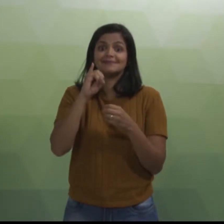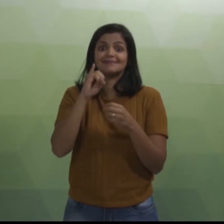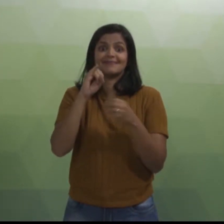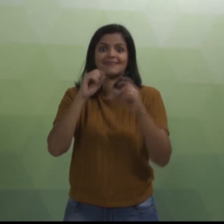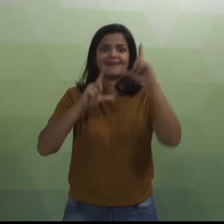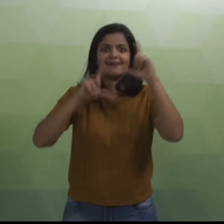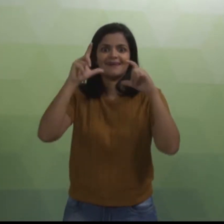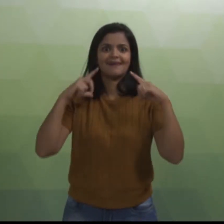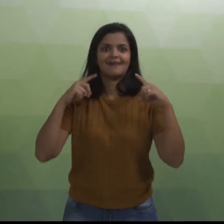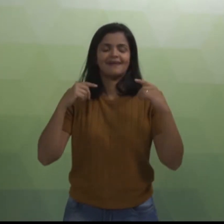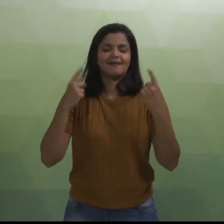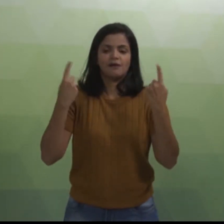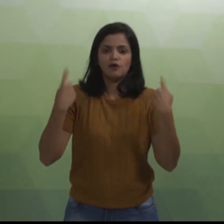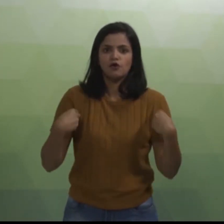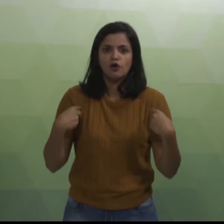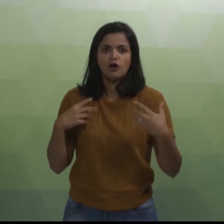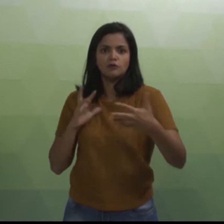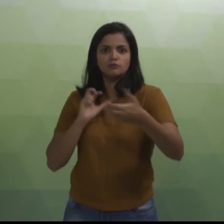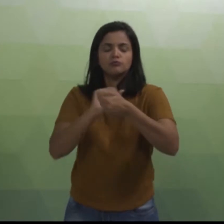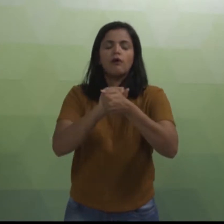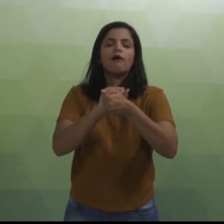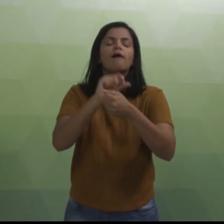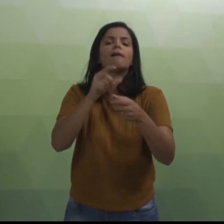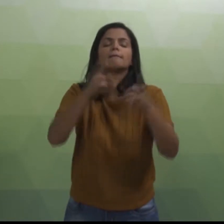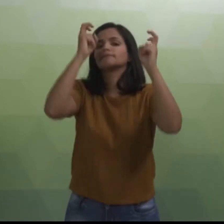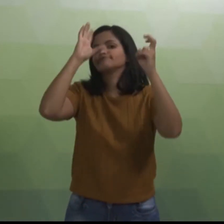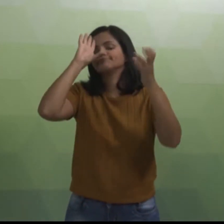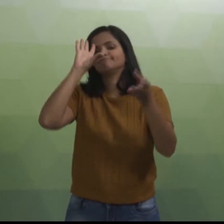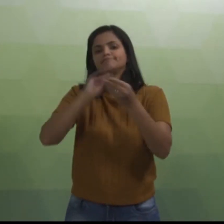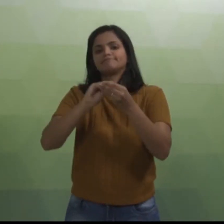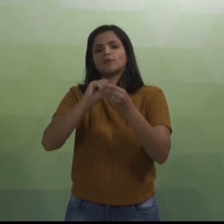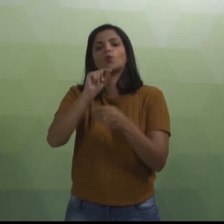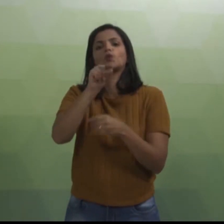amigo? Vai depender da expressão, que vai estar junto.